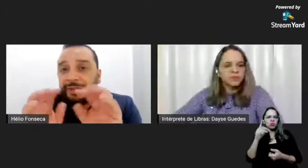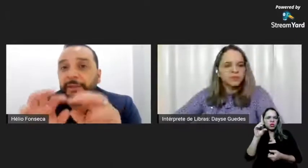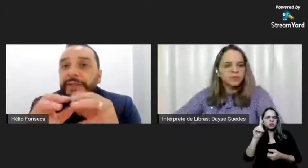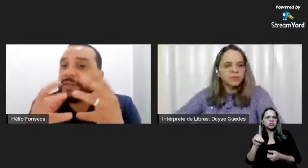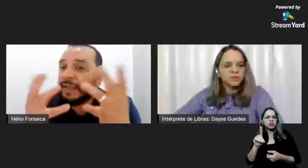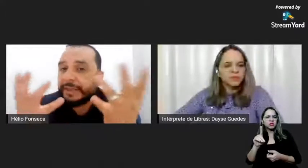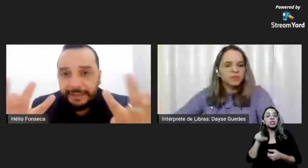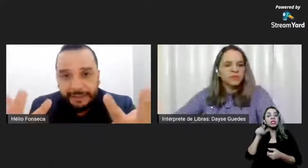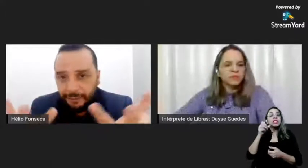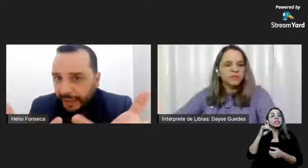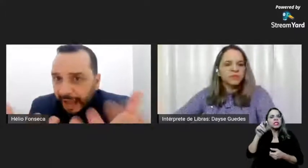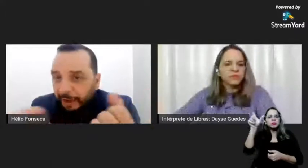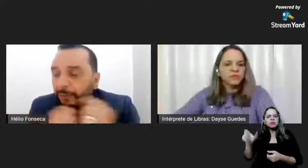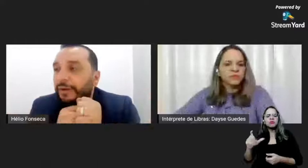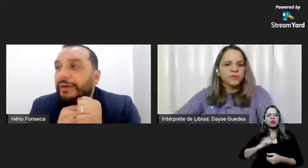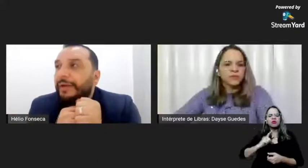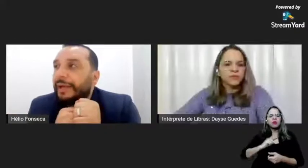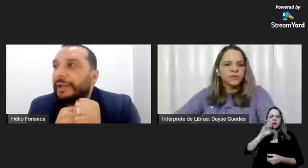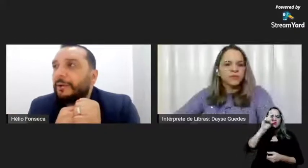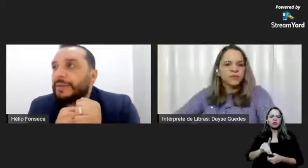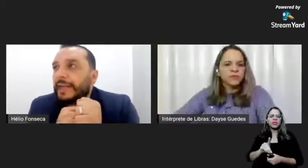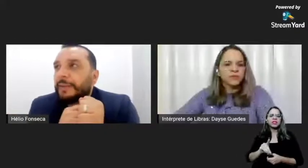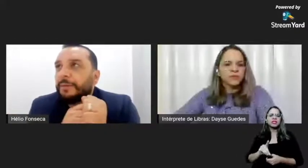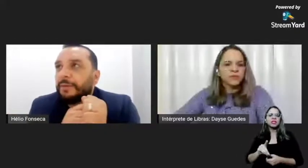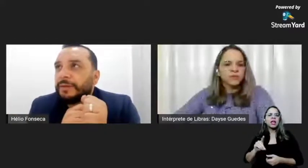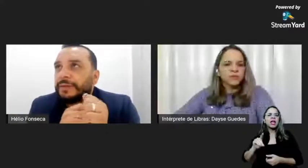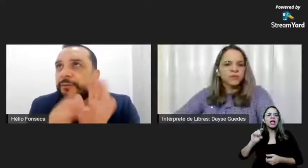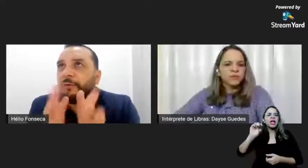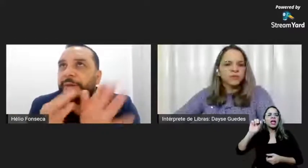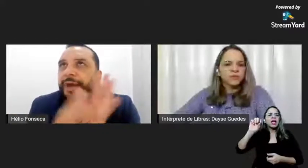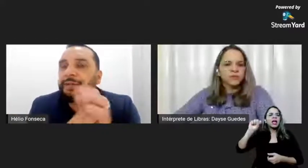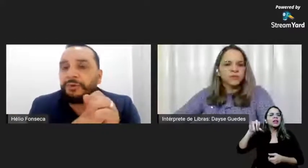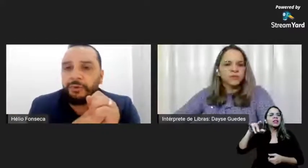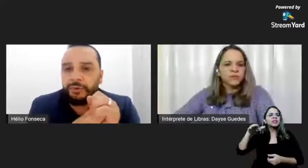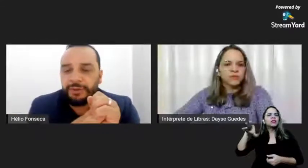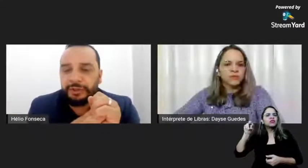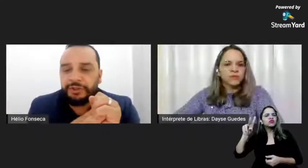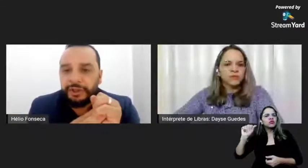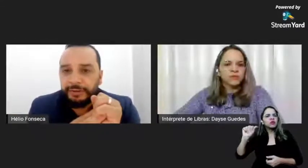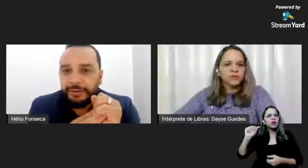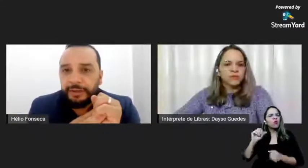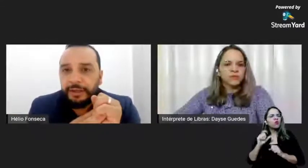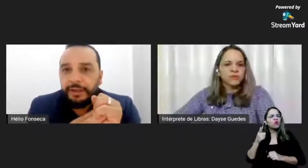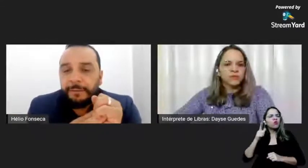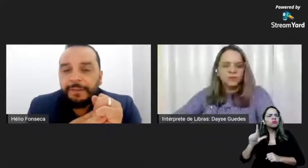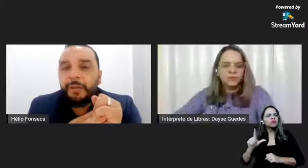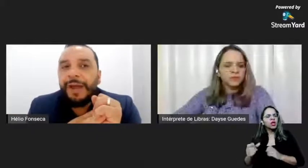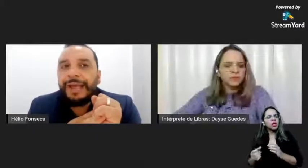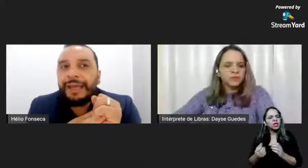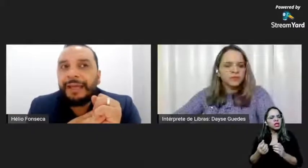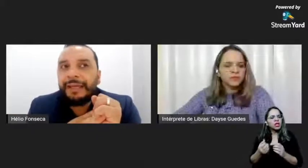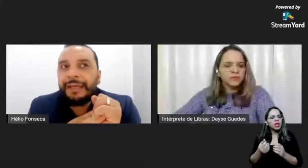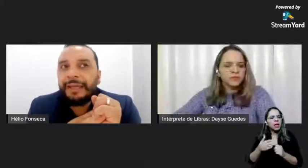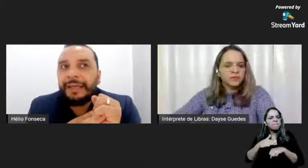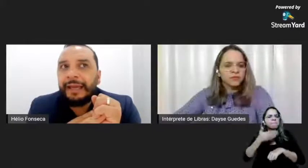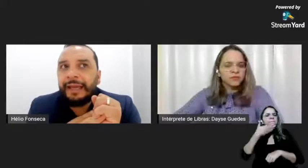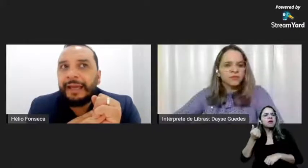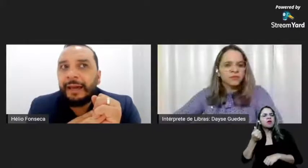quando a pessoa tem uma deficiência sensorial, ele consegue desenvolver mais os outros sentidos? Não é